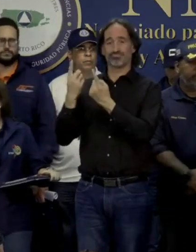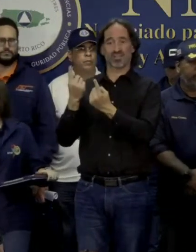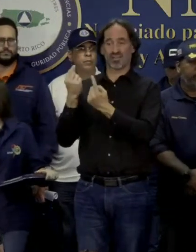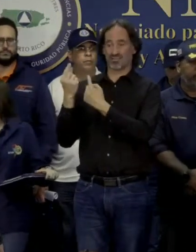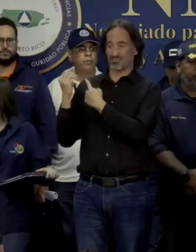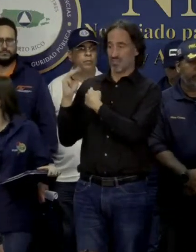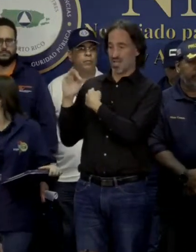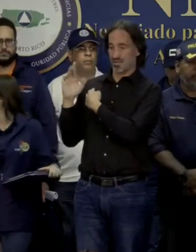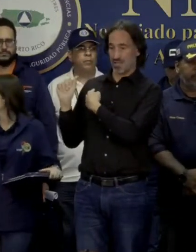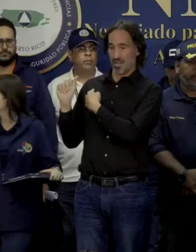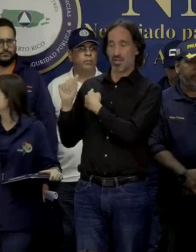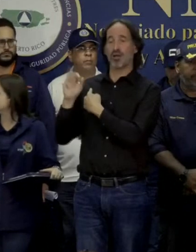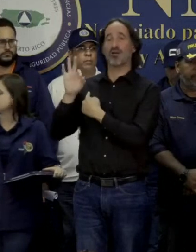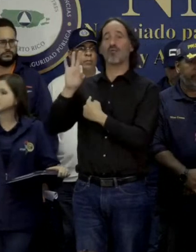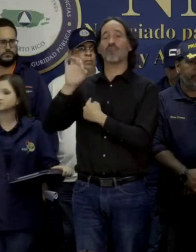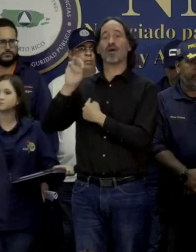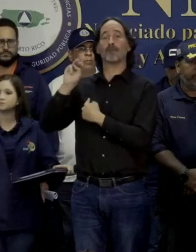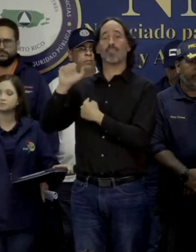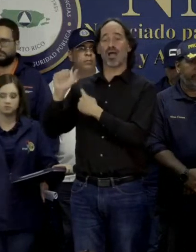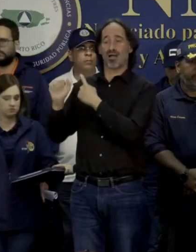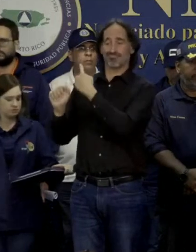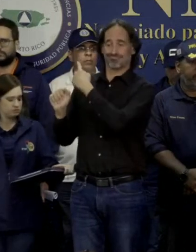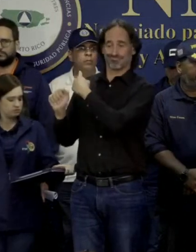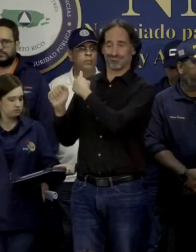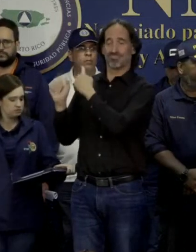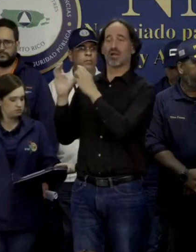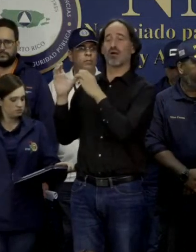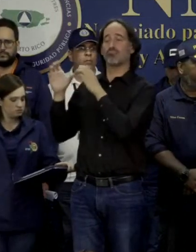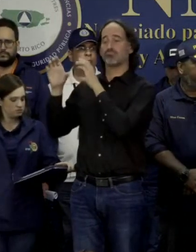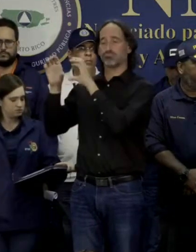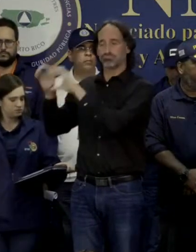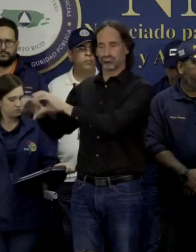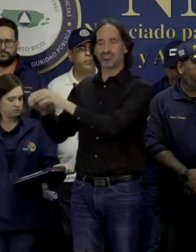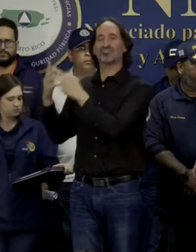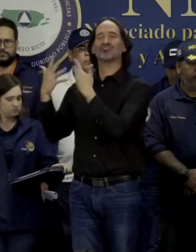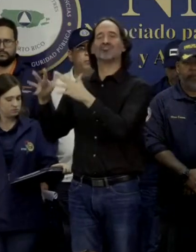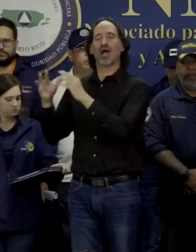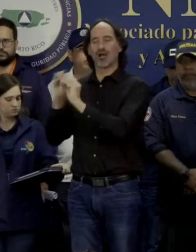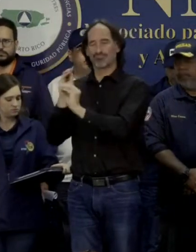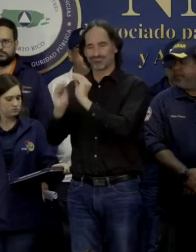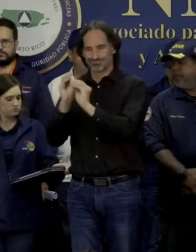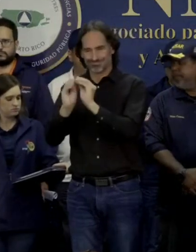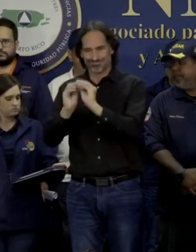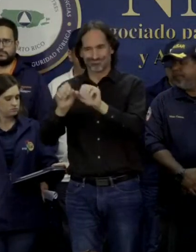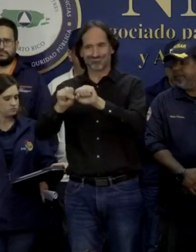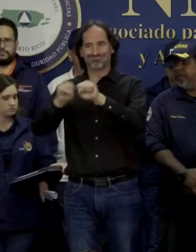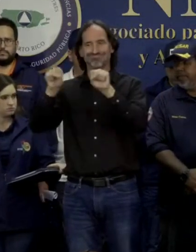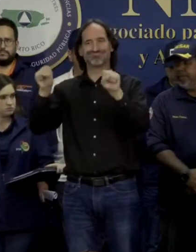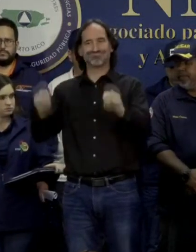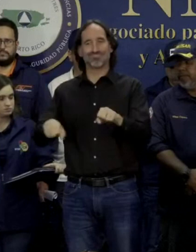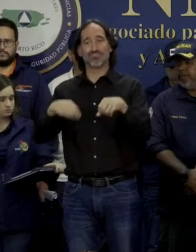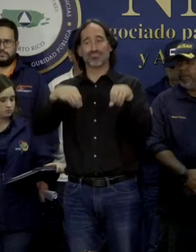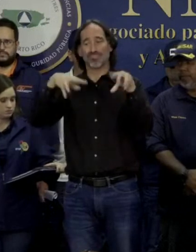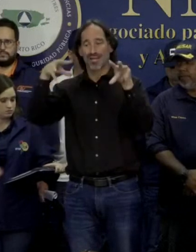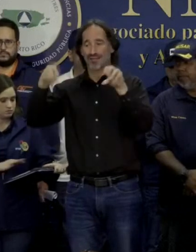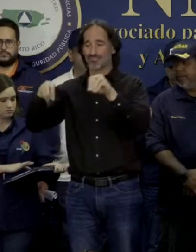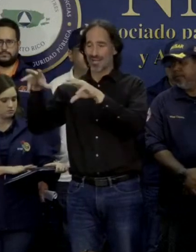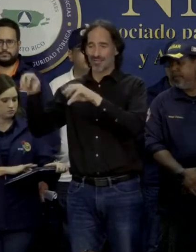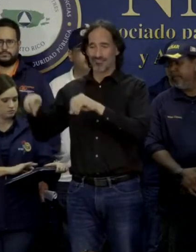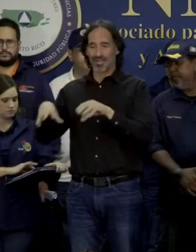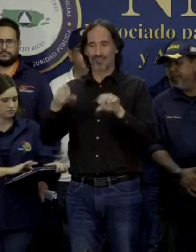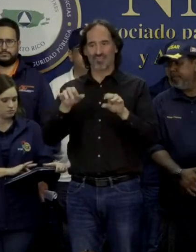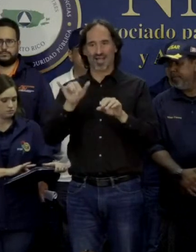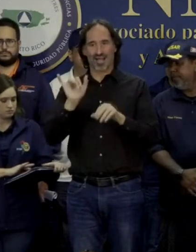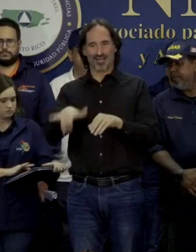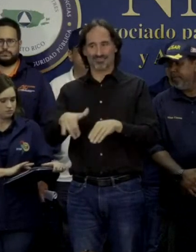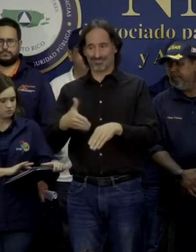para reparar el sistema y restaurar el servicio. Claro, esas obras no